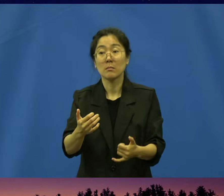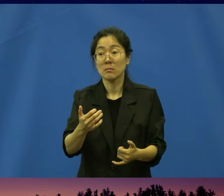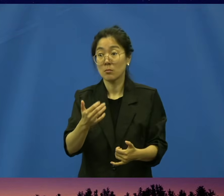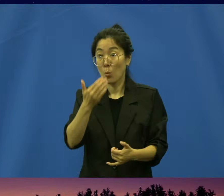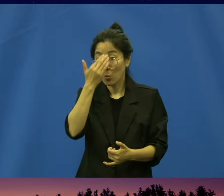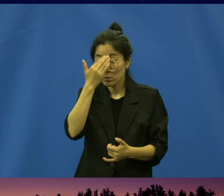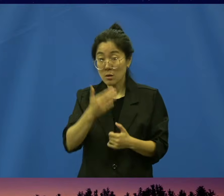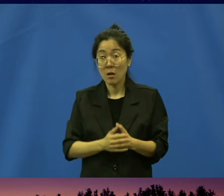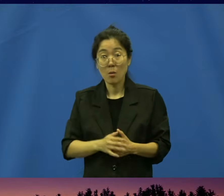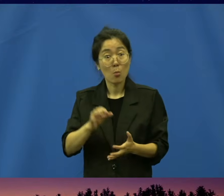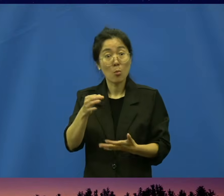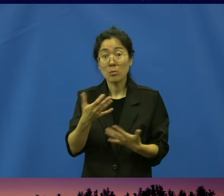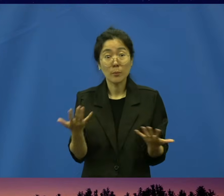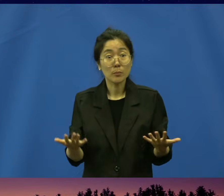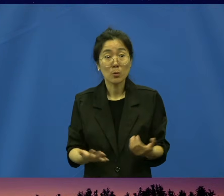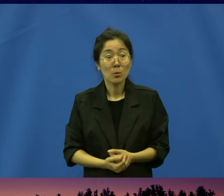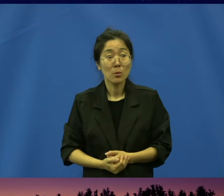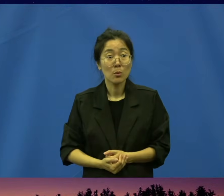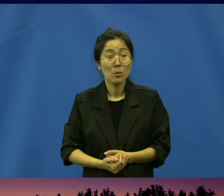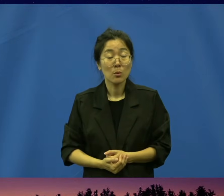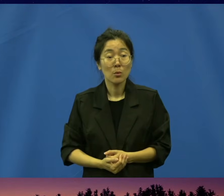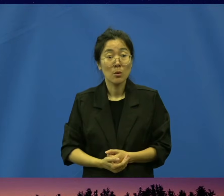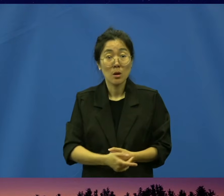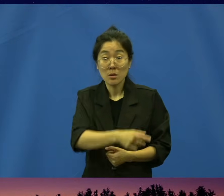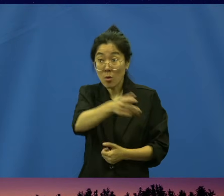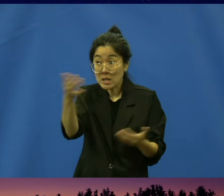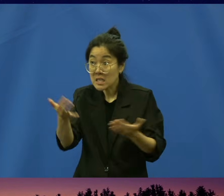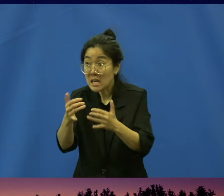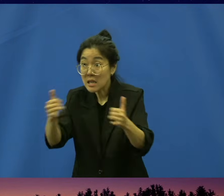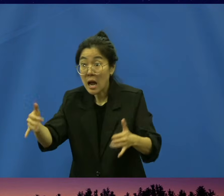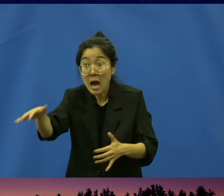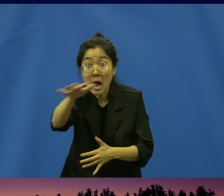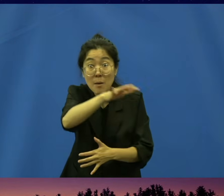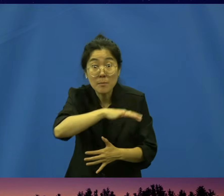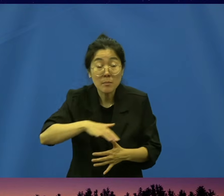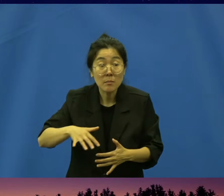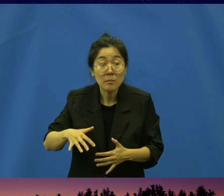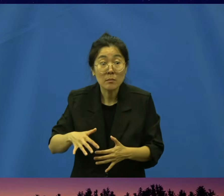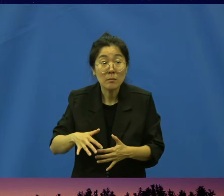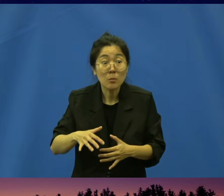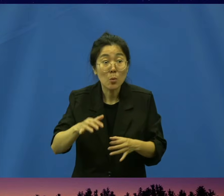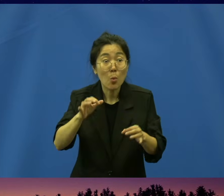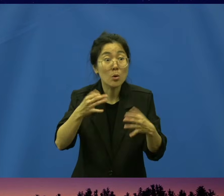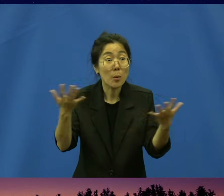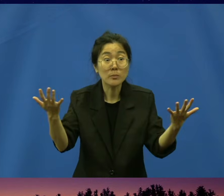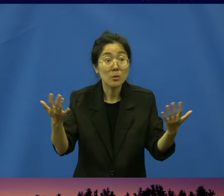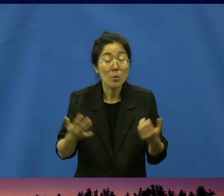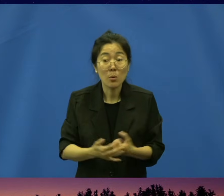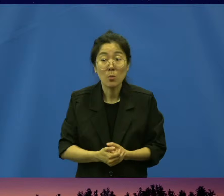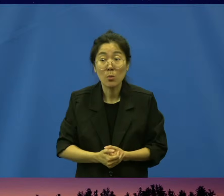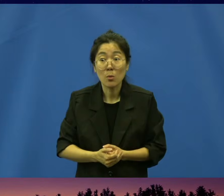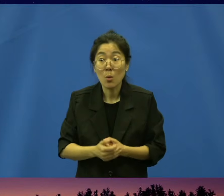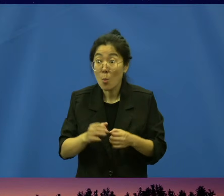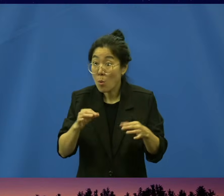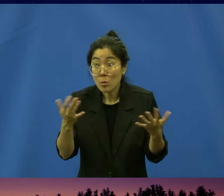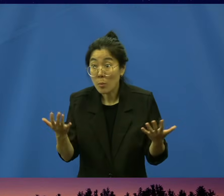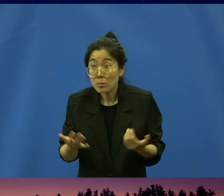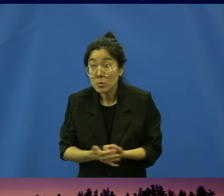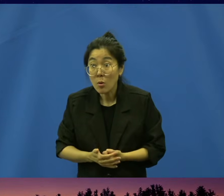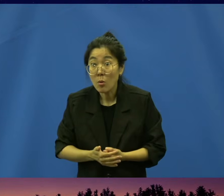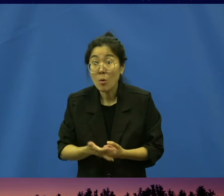경제와 국가 교회의 감세에 따라서 가져오는 돈 액수가 좀 틀립니다. 어떤 데서는